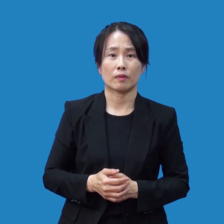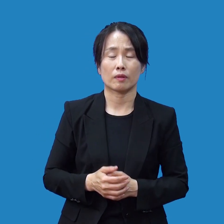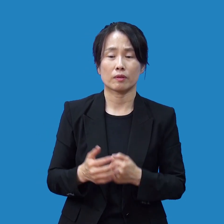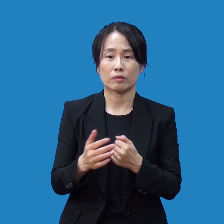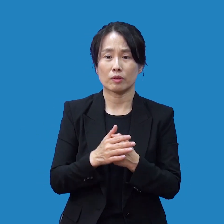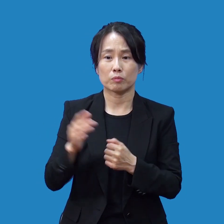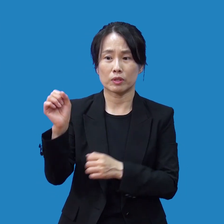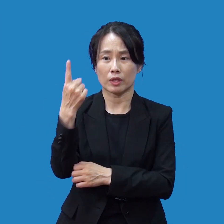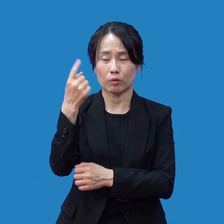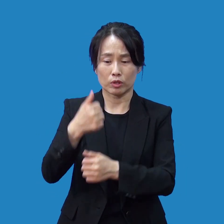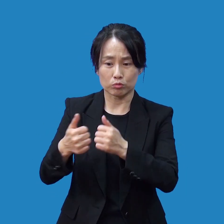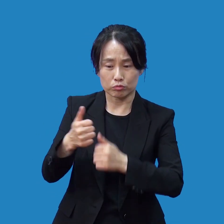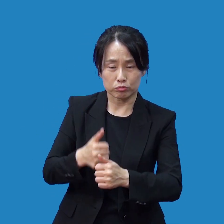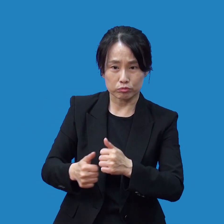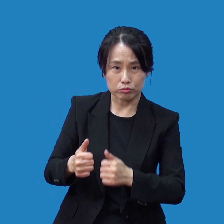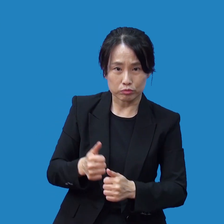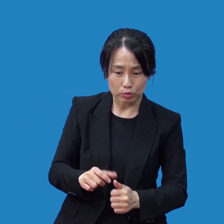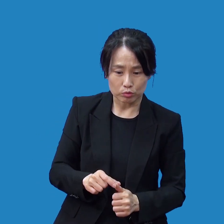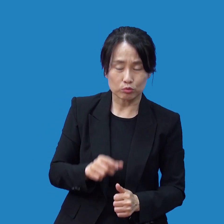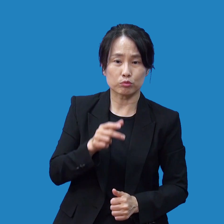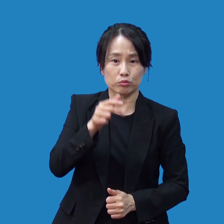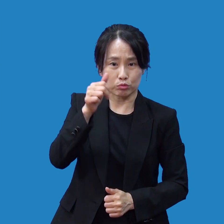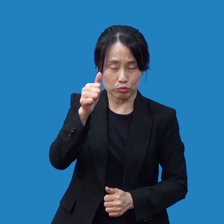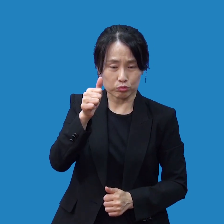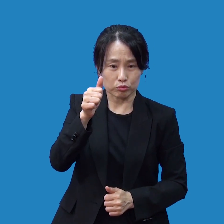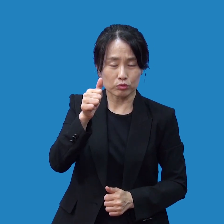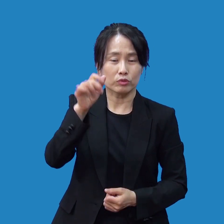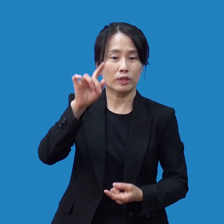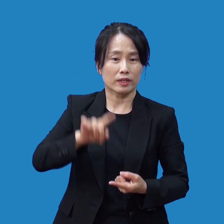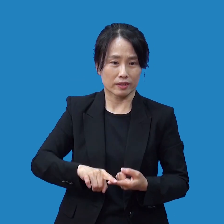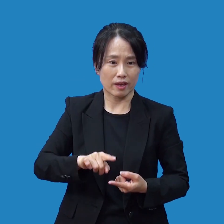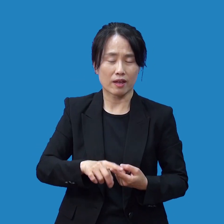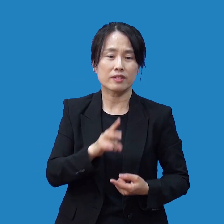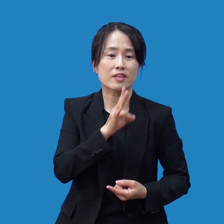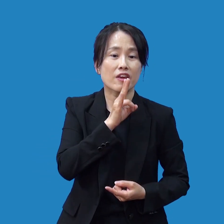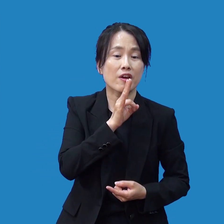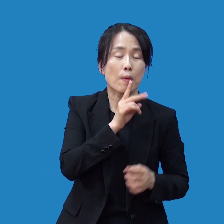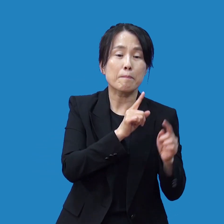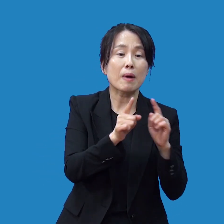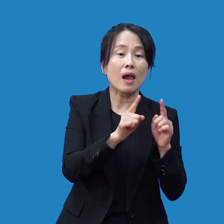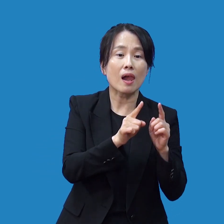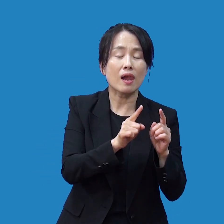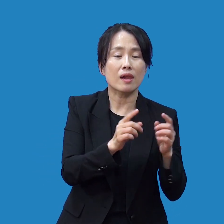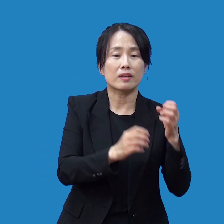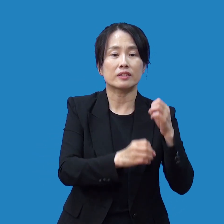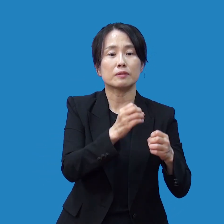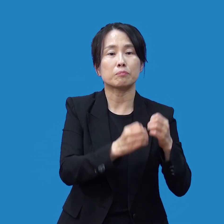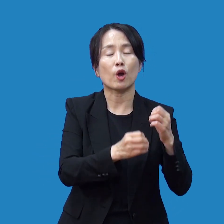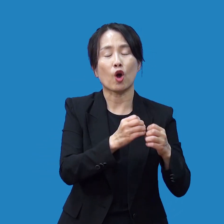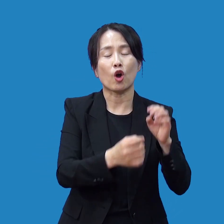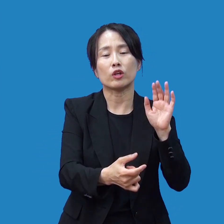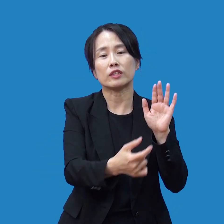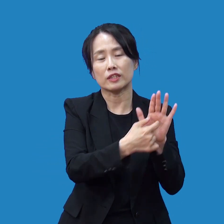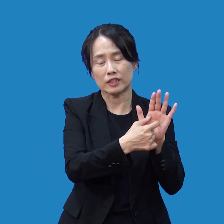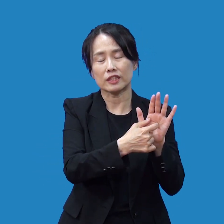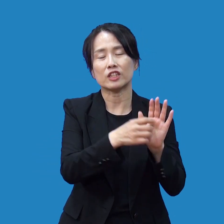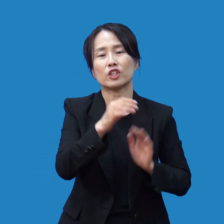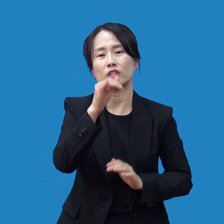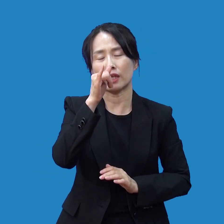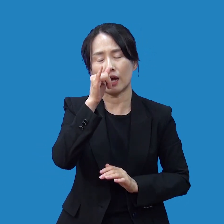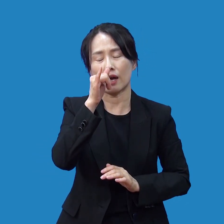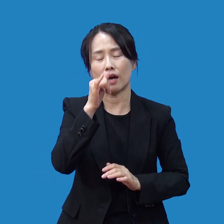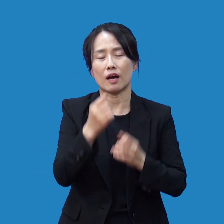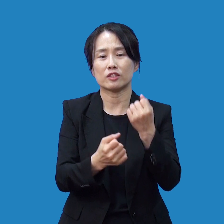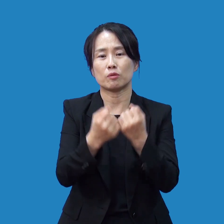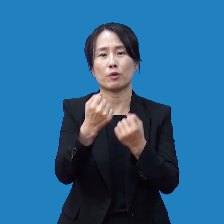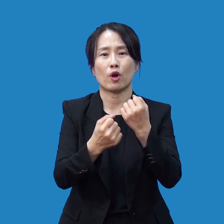메시아를 가리켜서 예언한 것이다, 그렇게 베드로가 논증합니다. 바로 예수님께서 그 예언